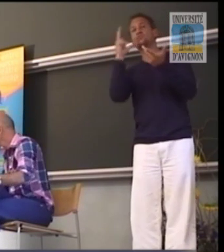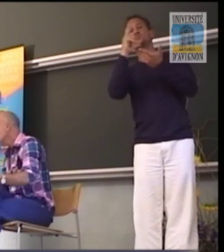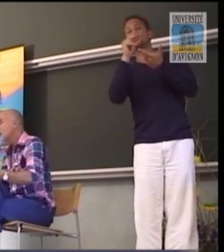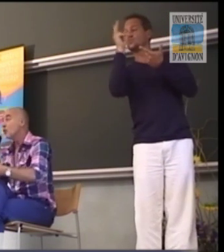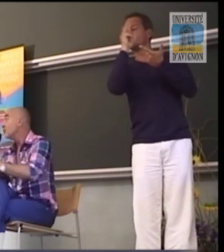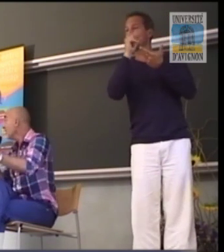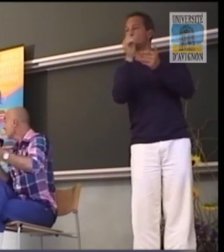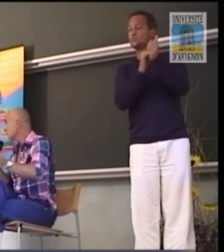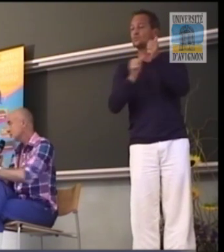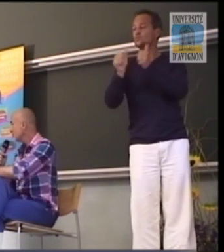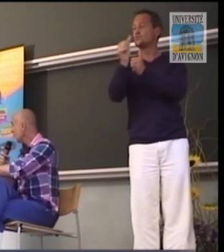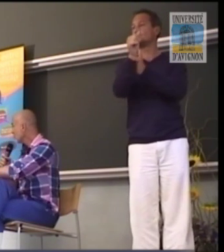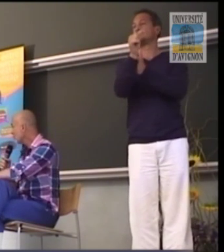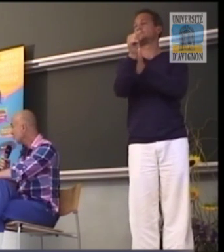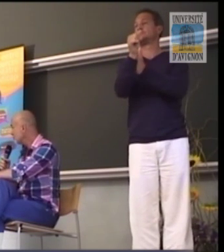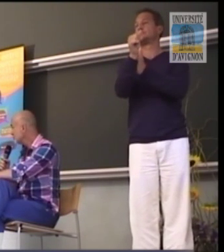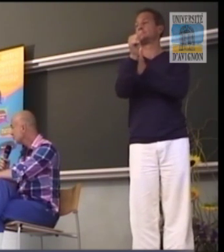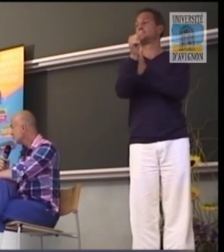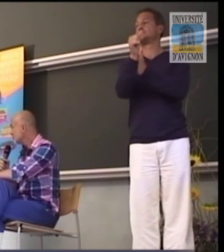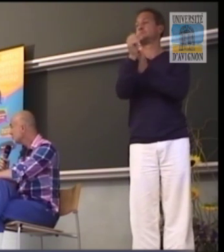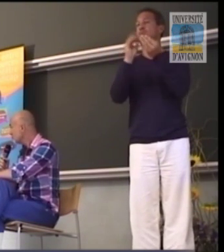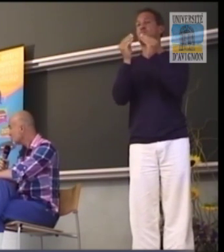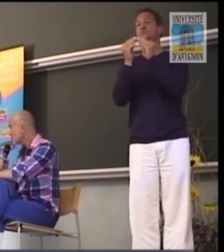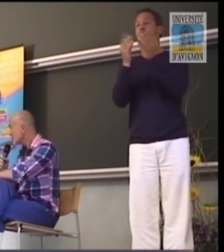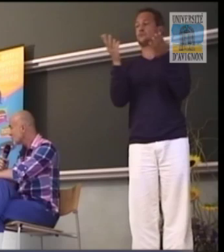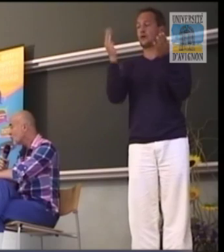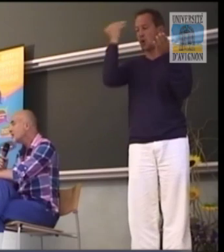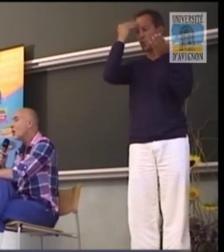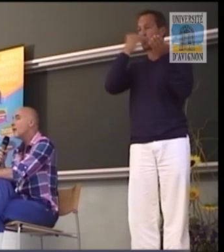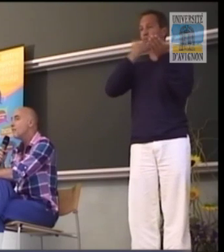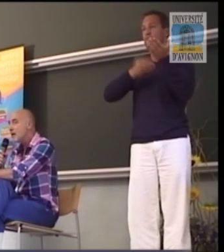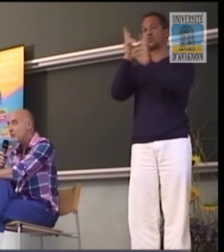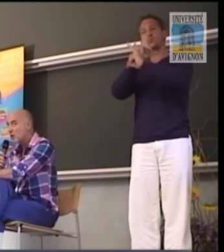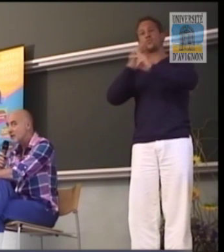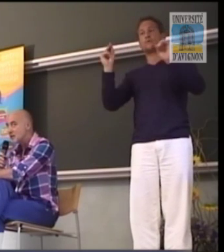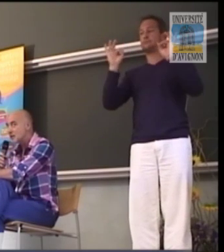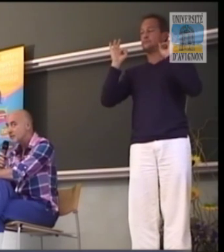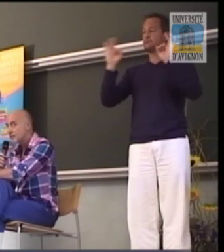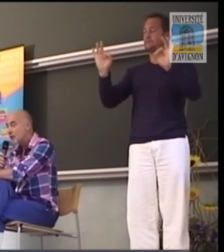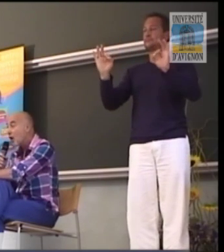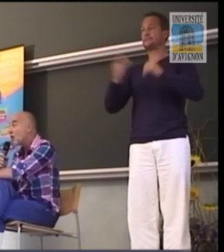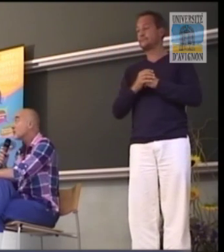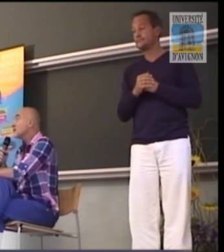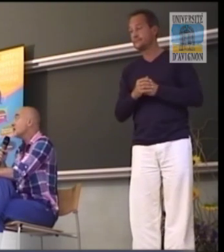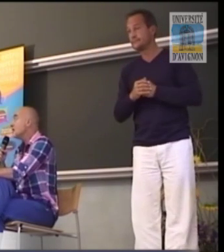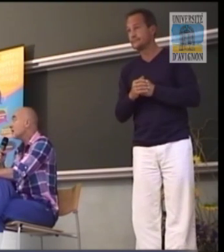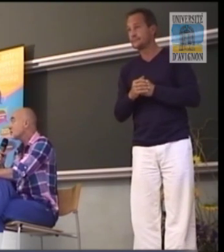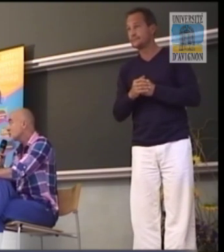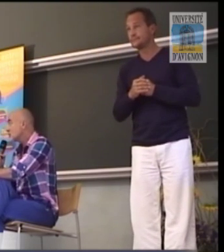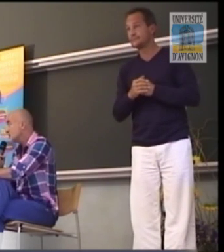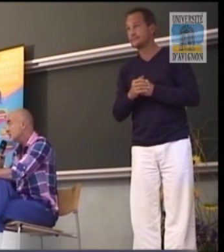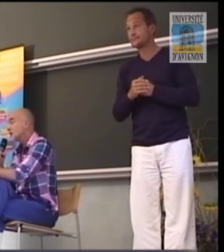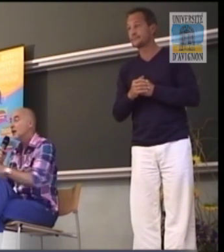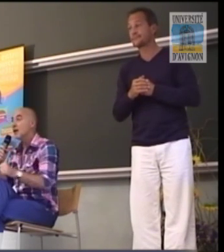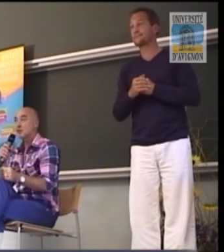charitable, ouverte, pas de problème. Bonne conscience. On est dans la même problématique. Or, dès qu'il est question